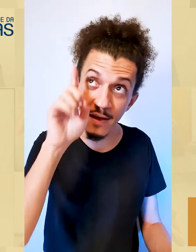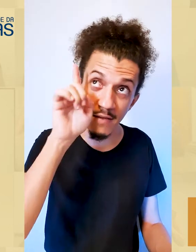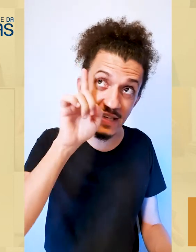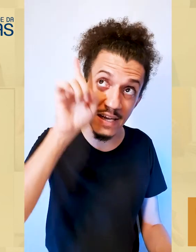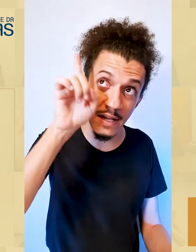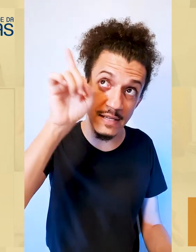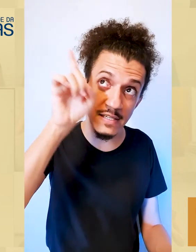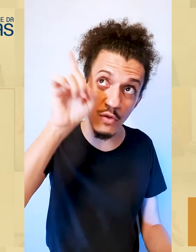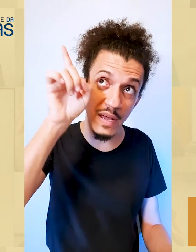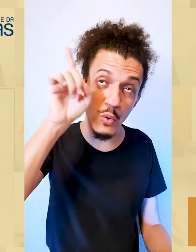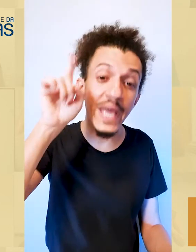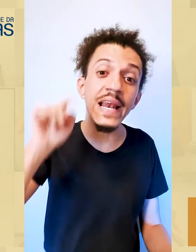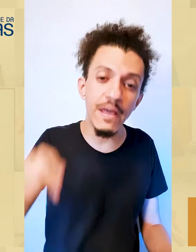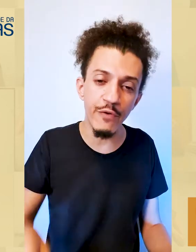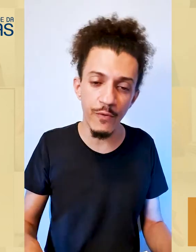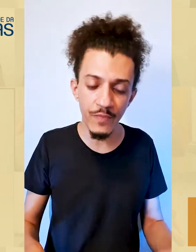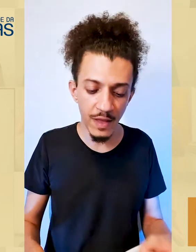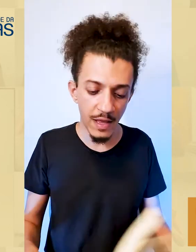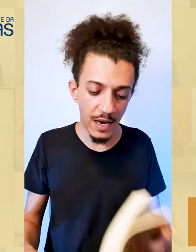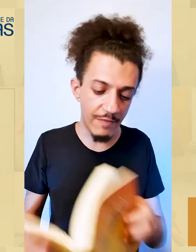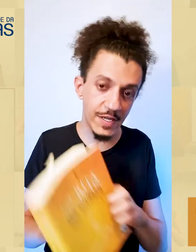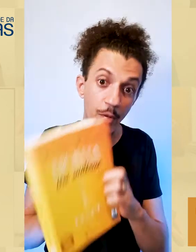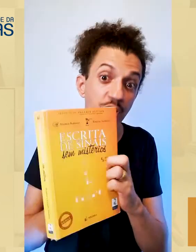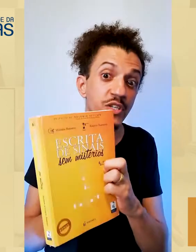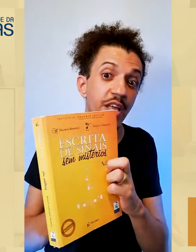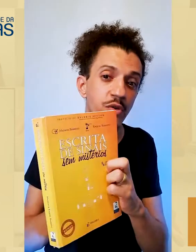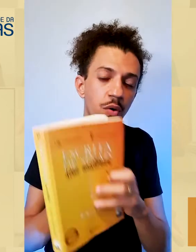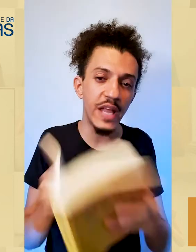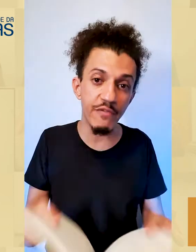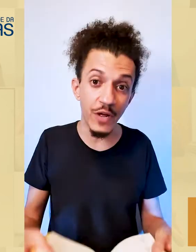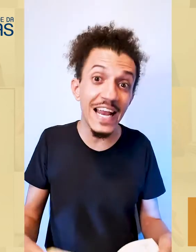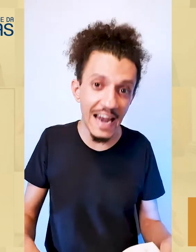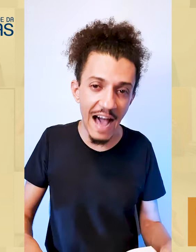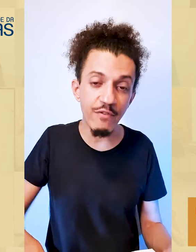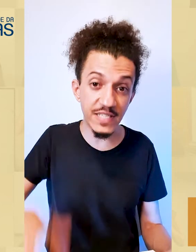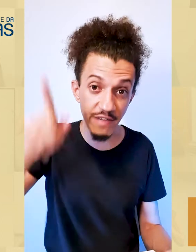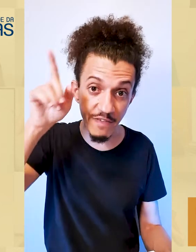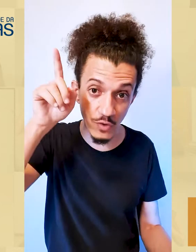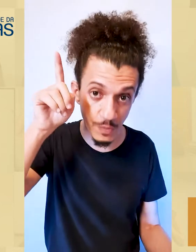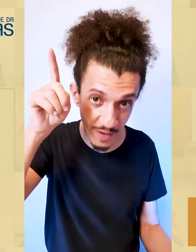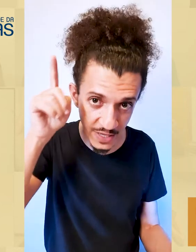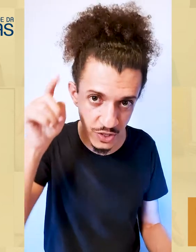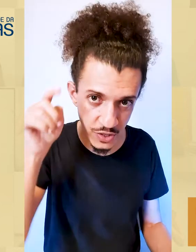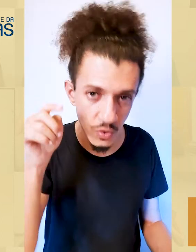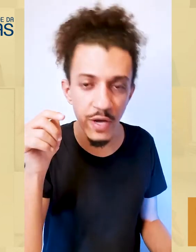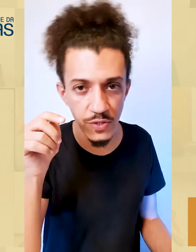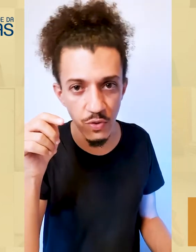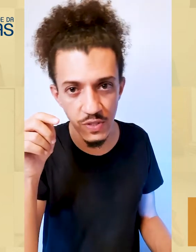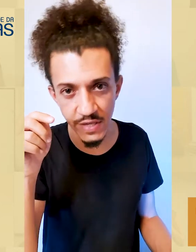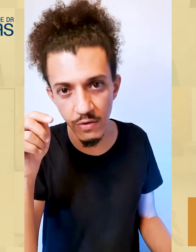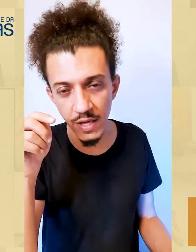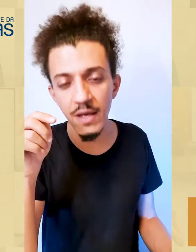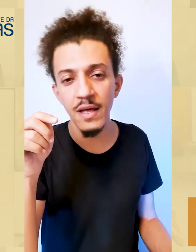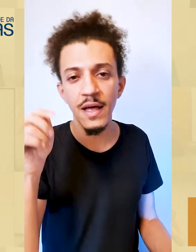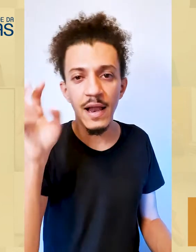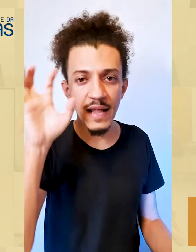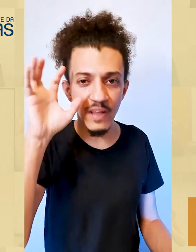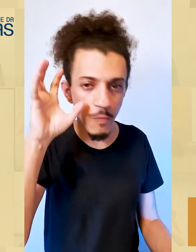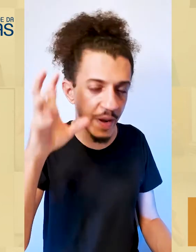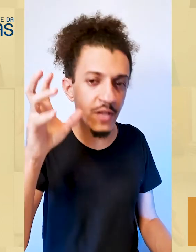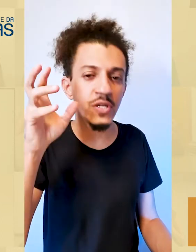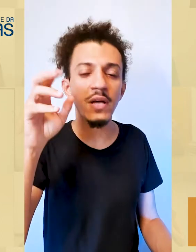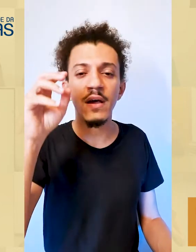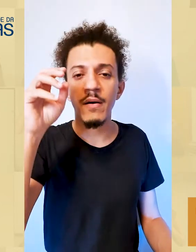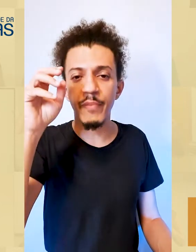universidadesdalibras.com.br, você clica assim no menu em livro, lá você pode adquirir o seu livro e lá você vai ver os prints do que eu estou dizendo aqui. Lá